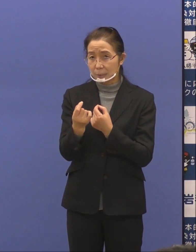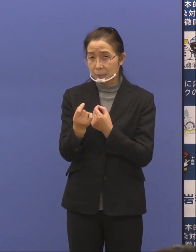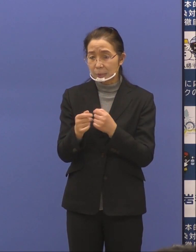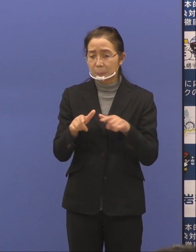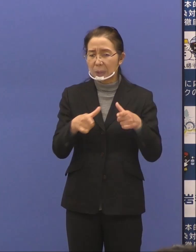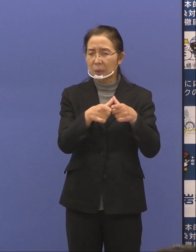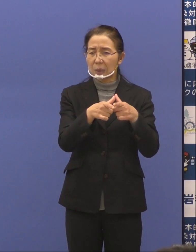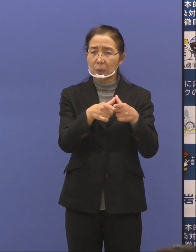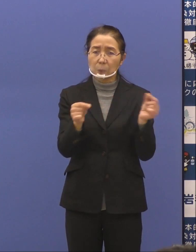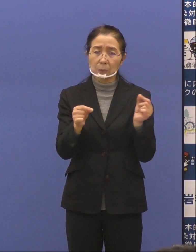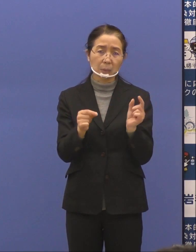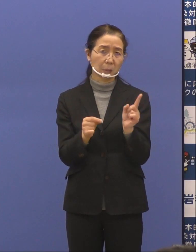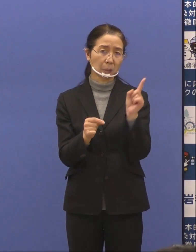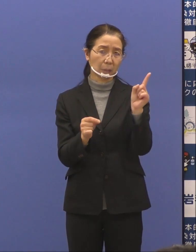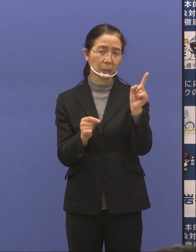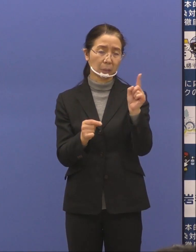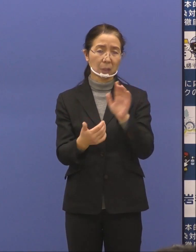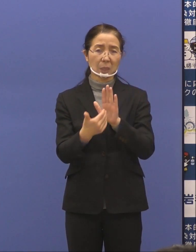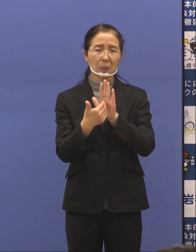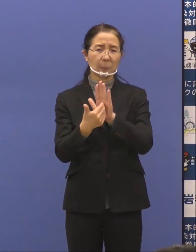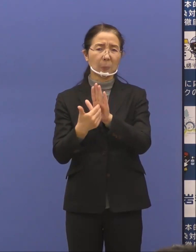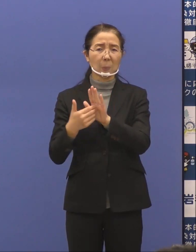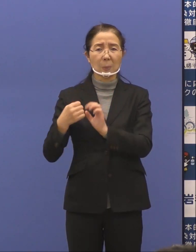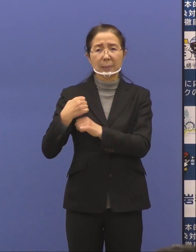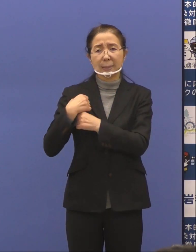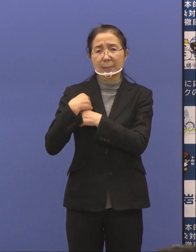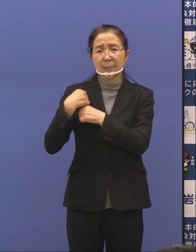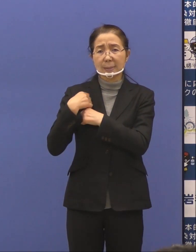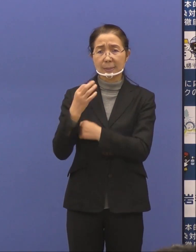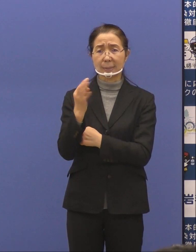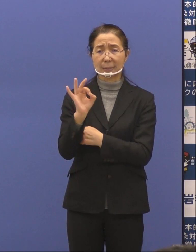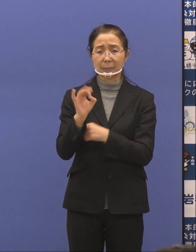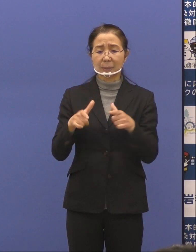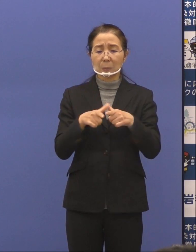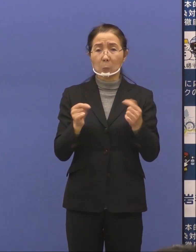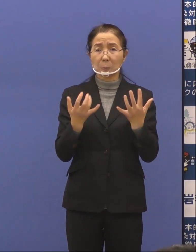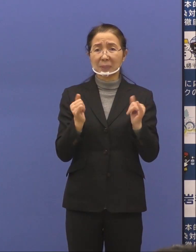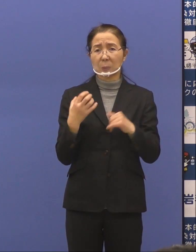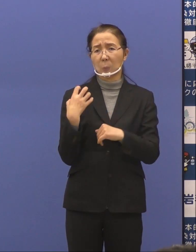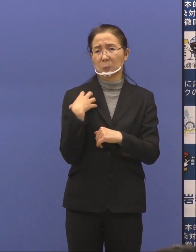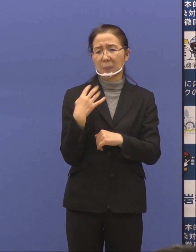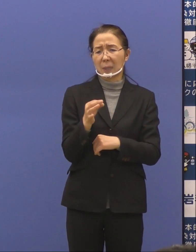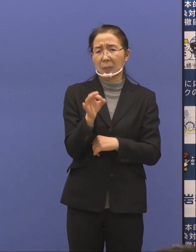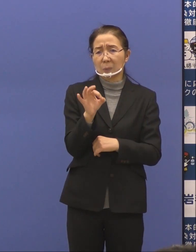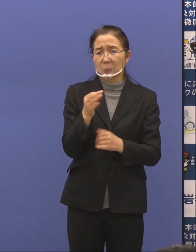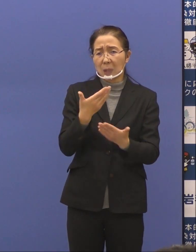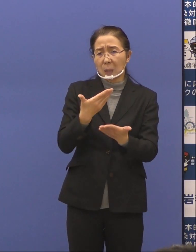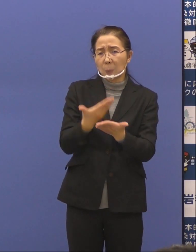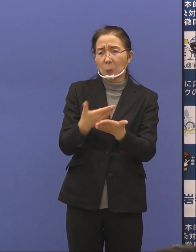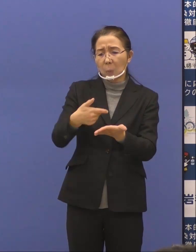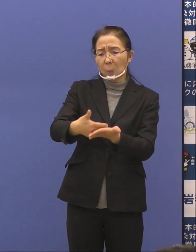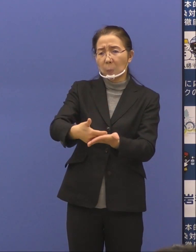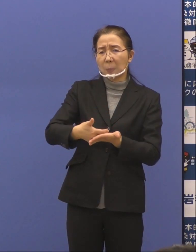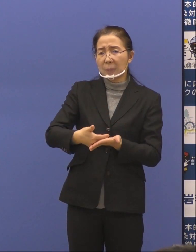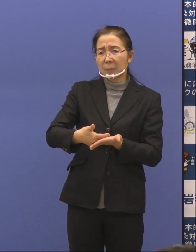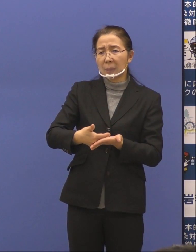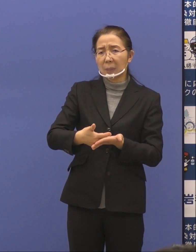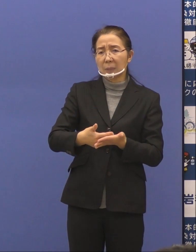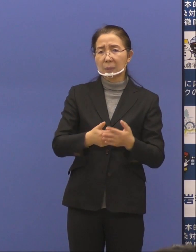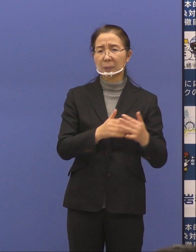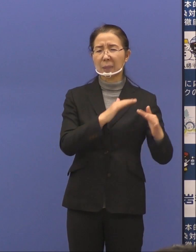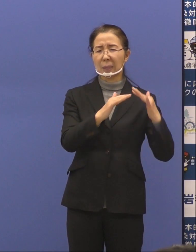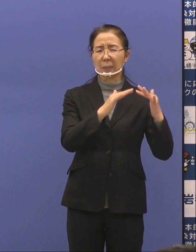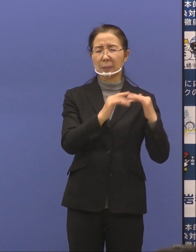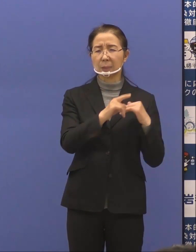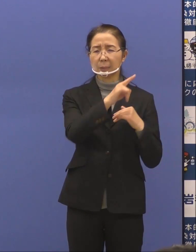の国の方でですね、その防衛費の増額について国民の負担を求めた方がいいというような